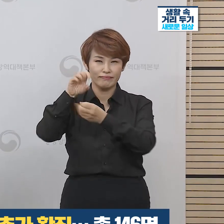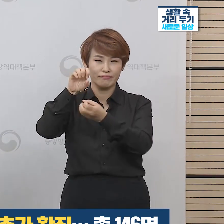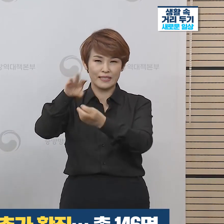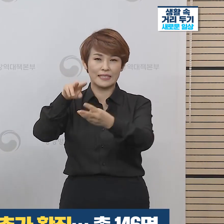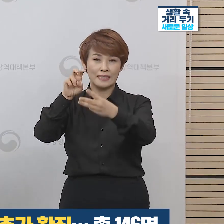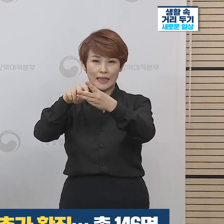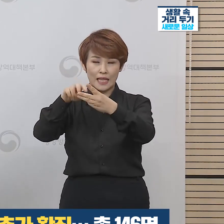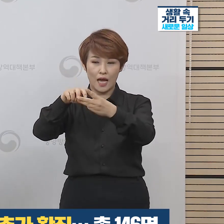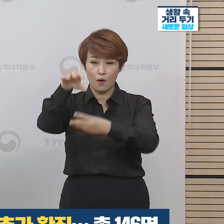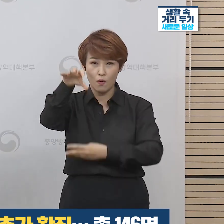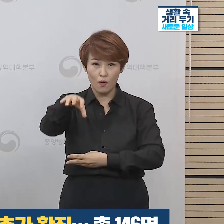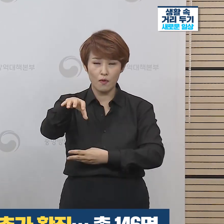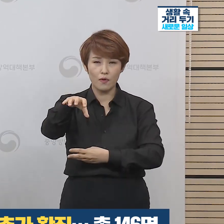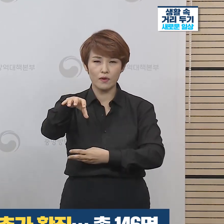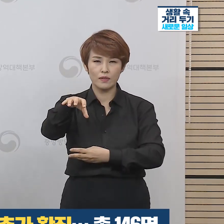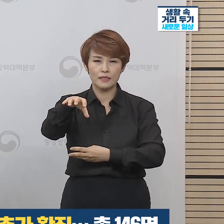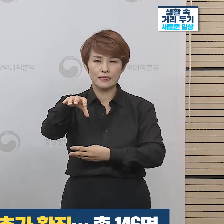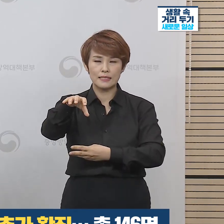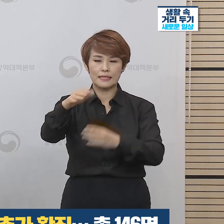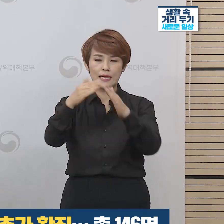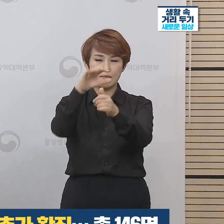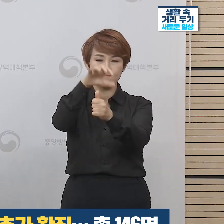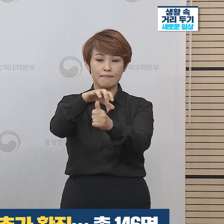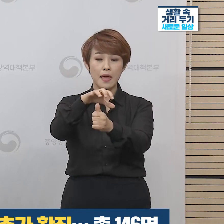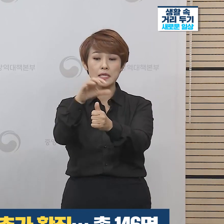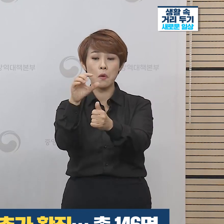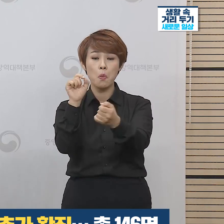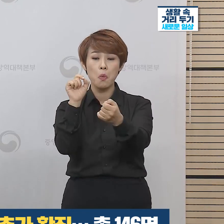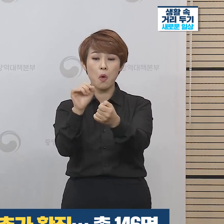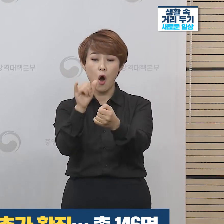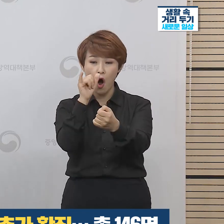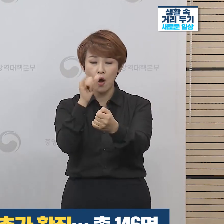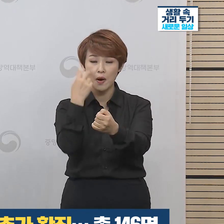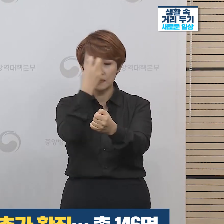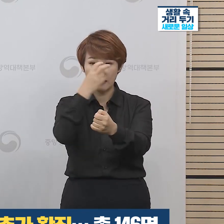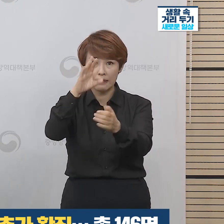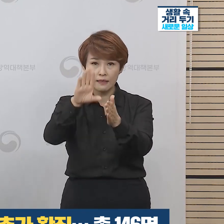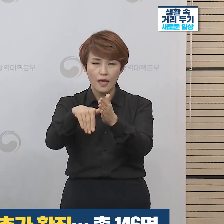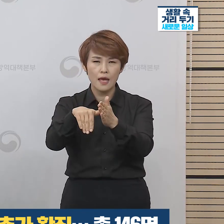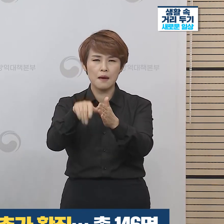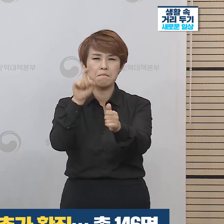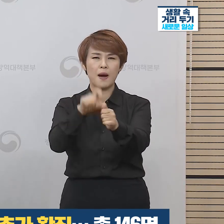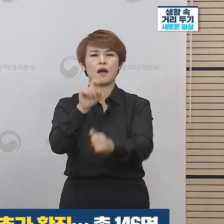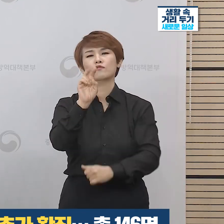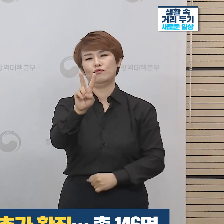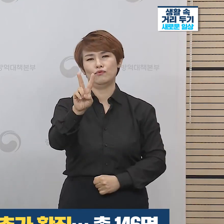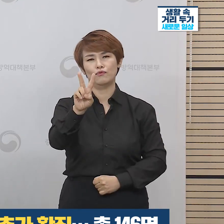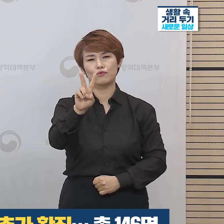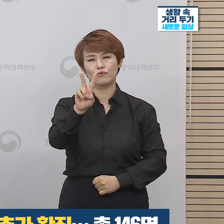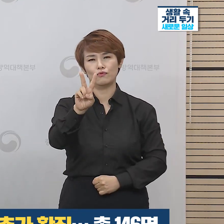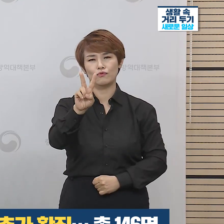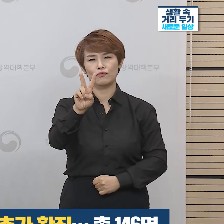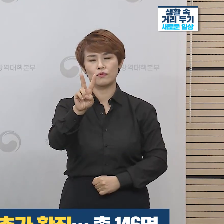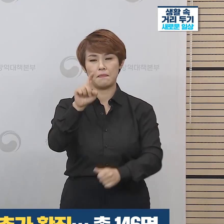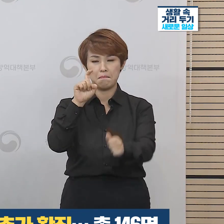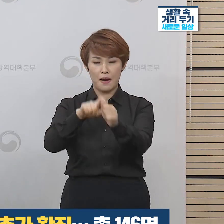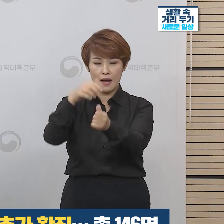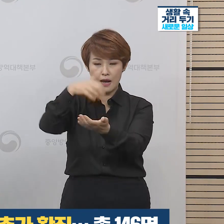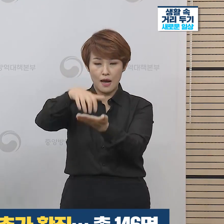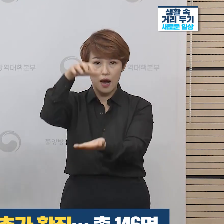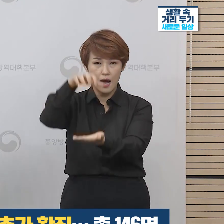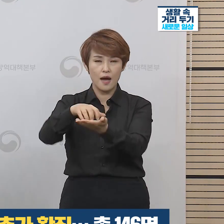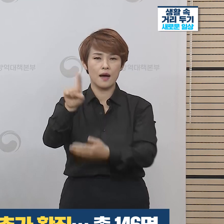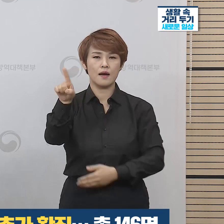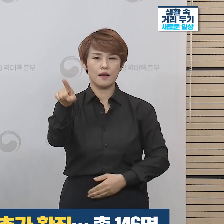발생과 관련해서 자가 경리 해제를 앞두고 검사 중에 2명이 추가로 확진 되어서 지금까지 총